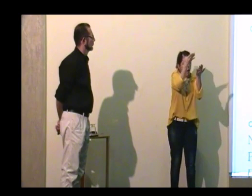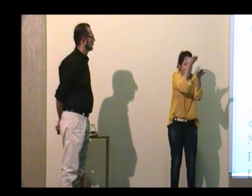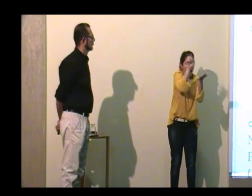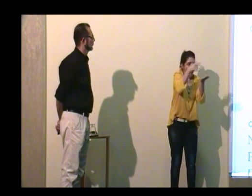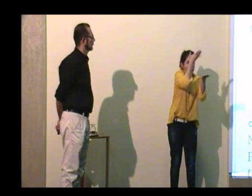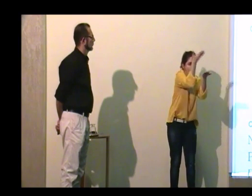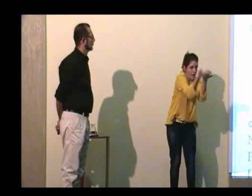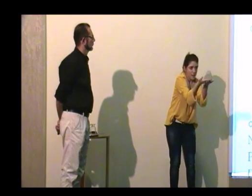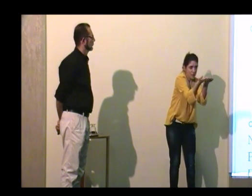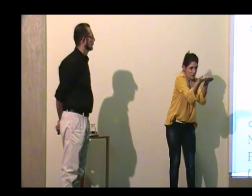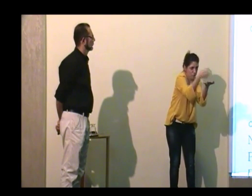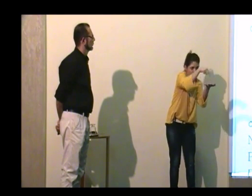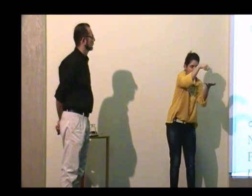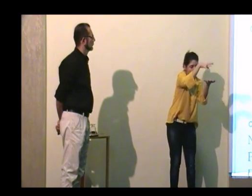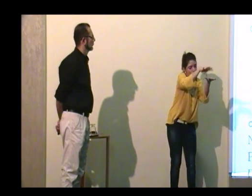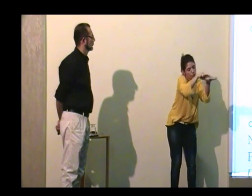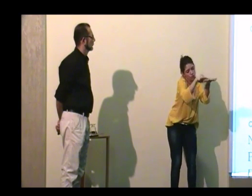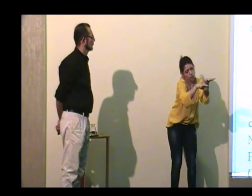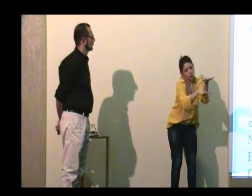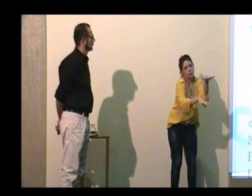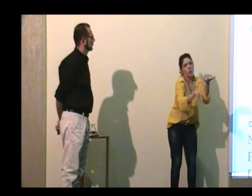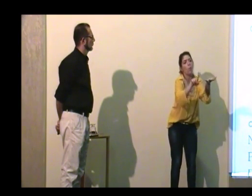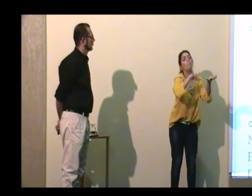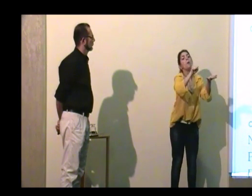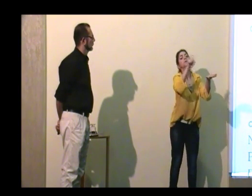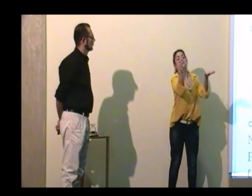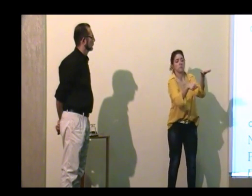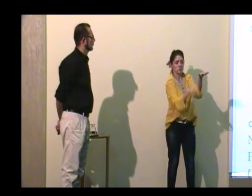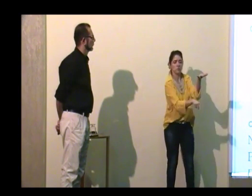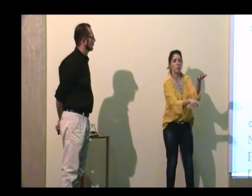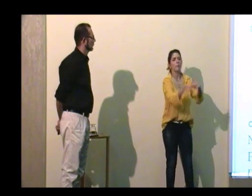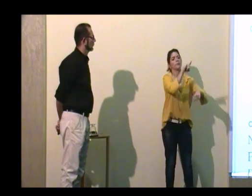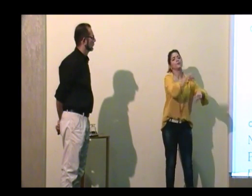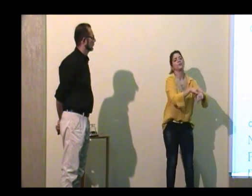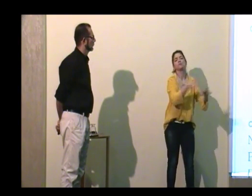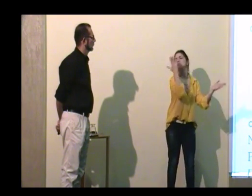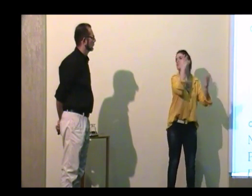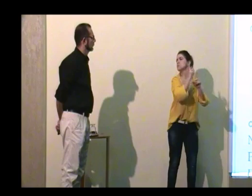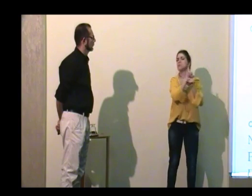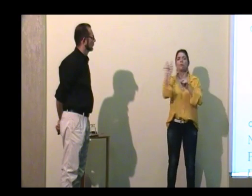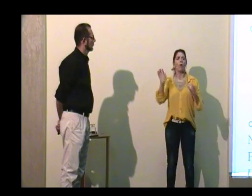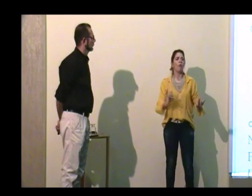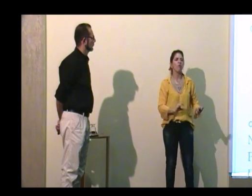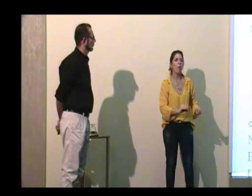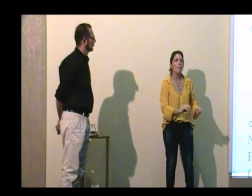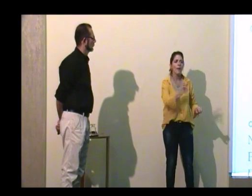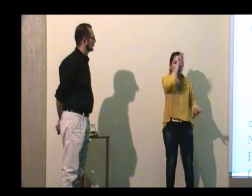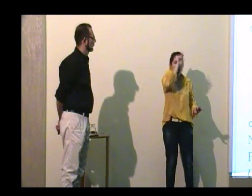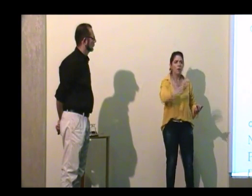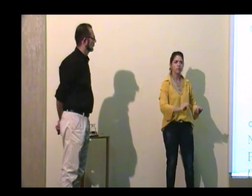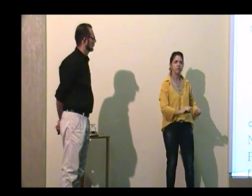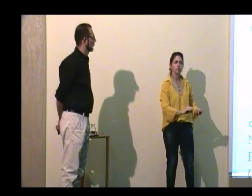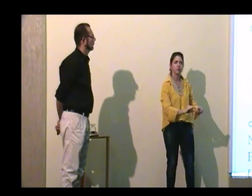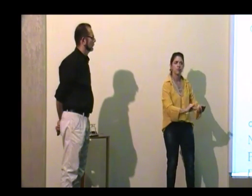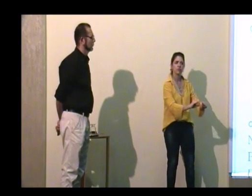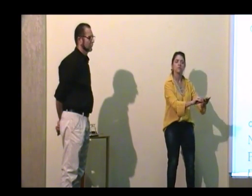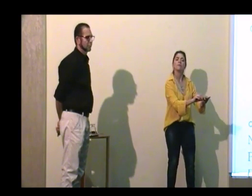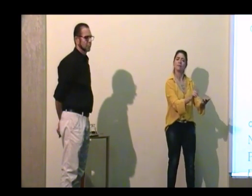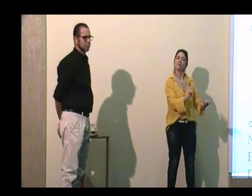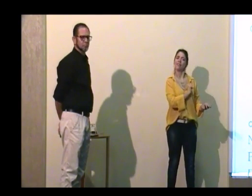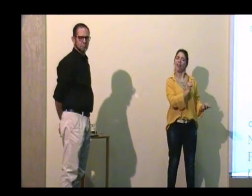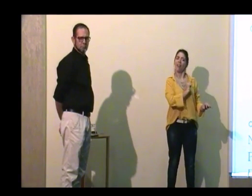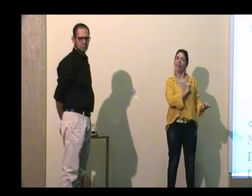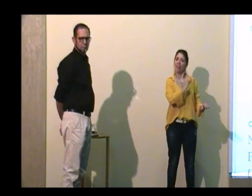A água tem papel de limpar o nosso organismo, de fazer